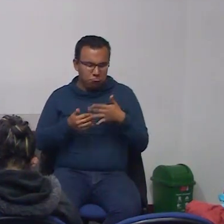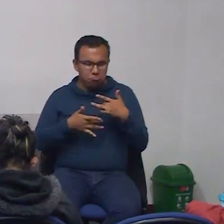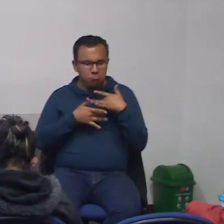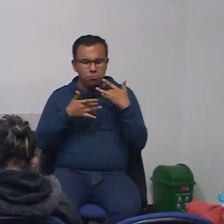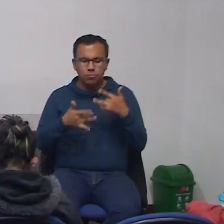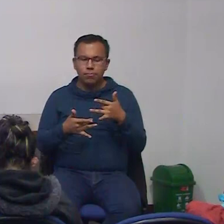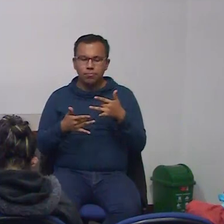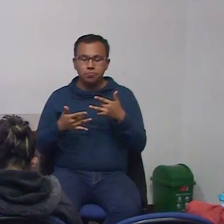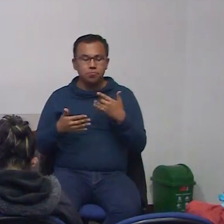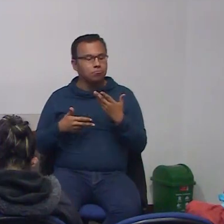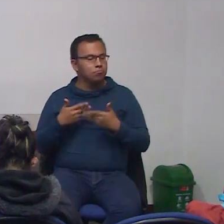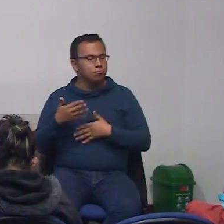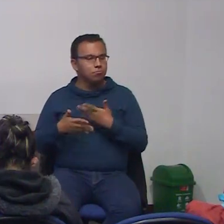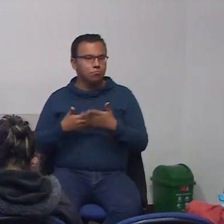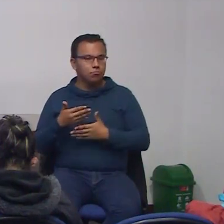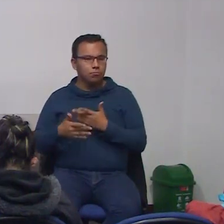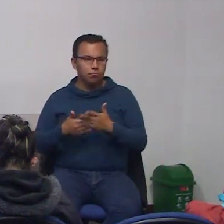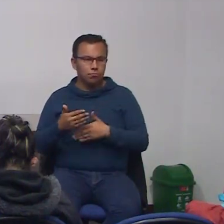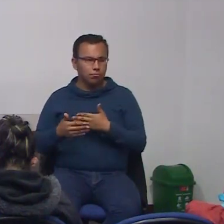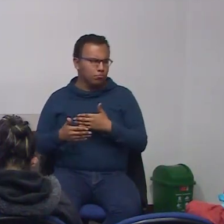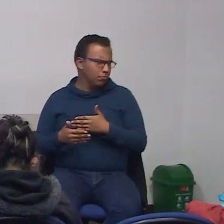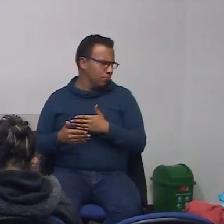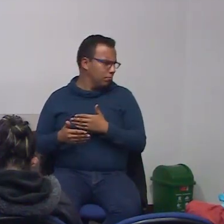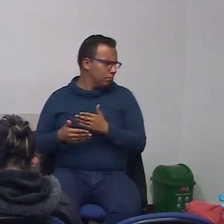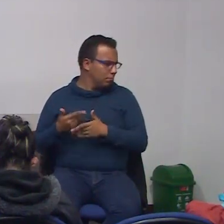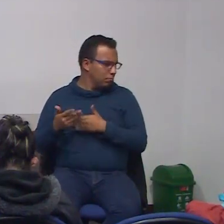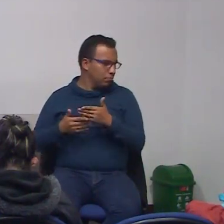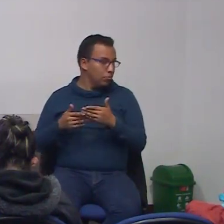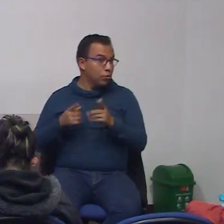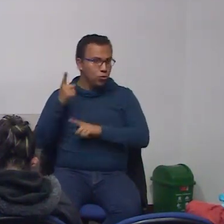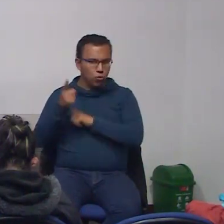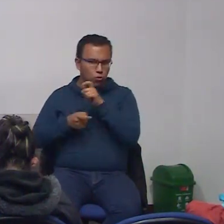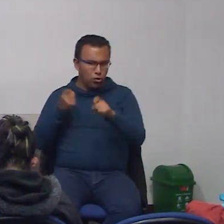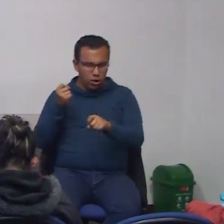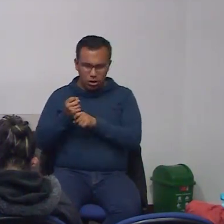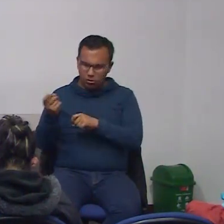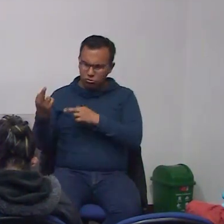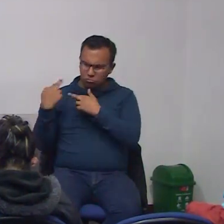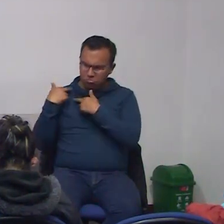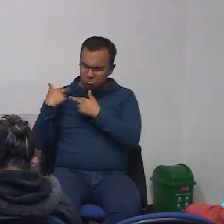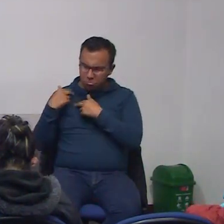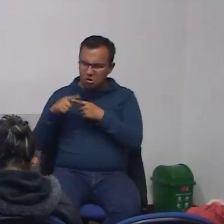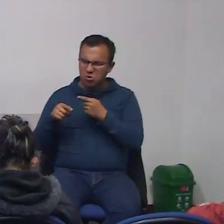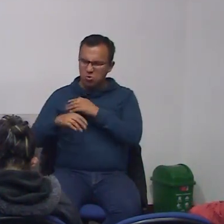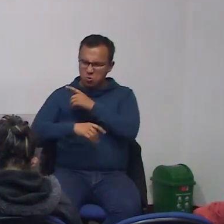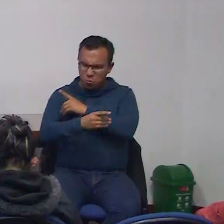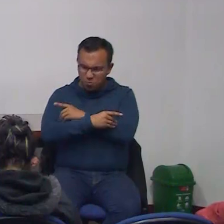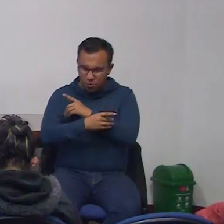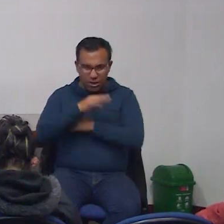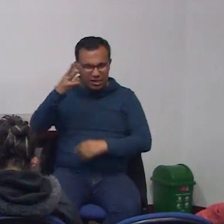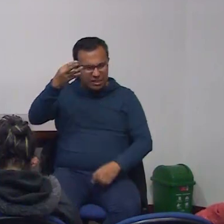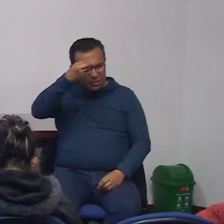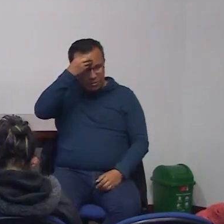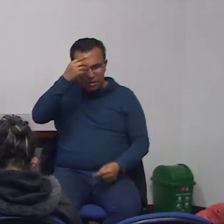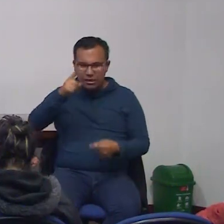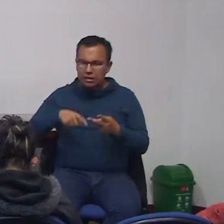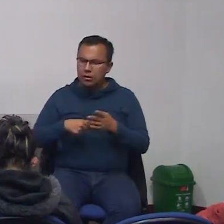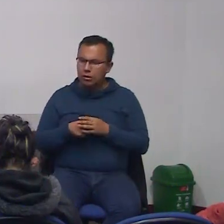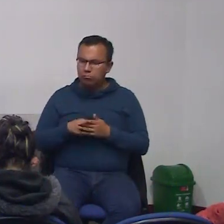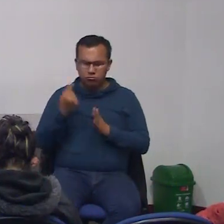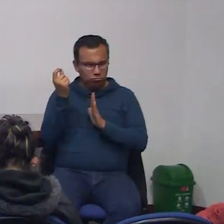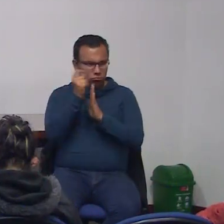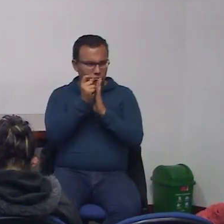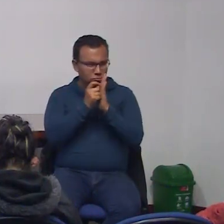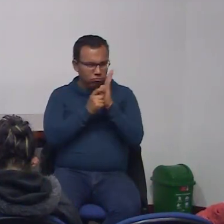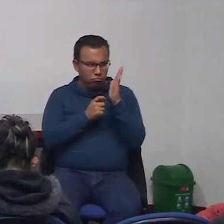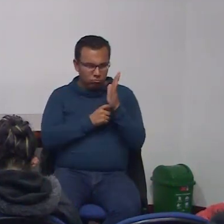con nosotros eh un año y después de ese año yo vi que era una persona responsable disciplinada eh que reunía